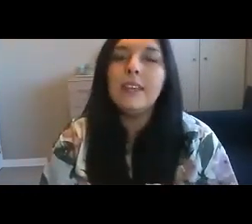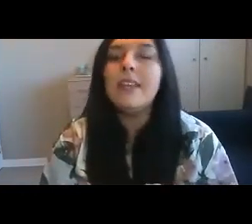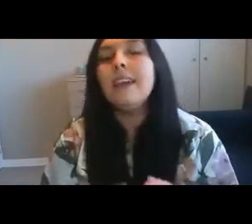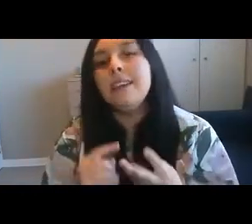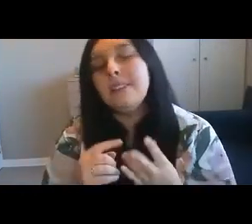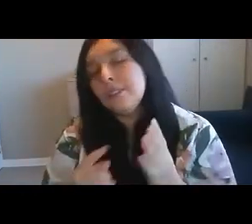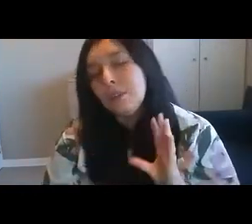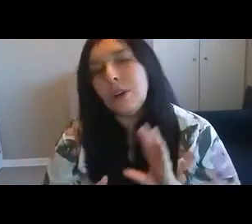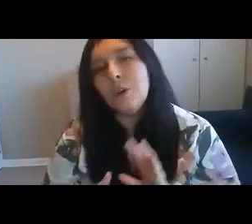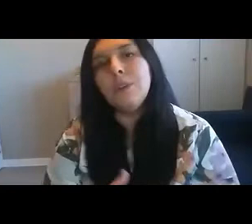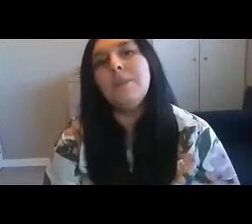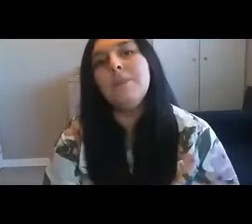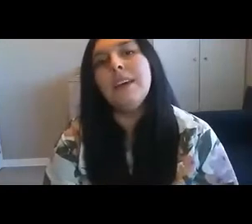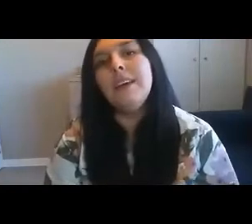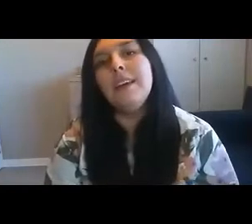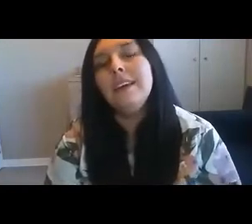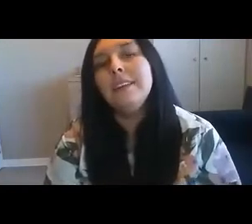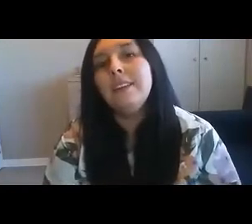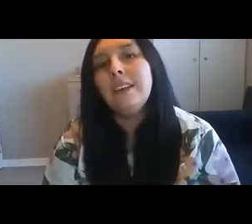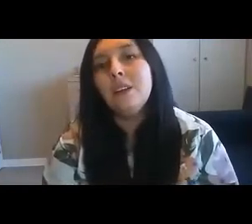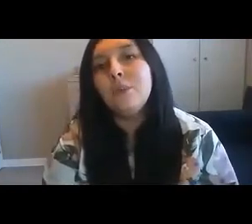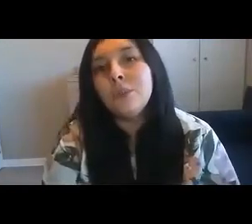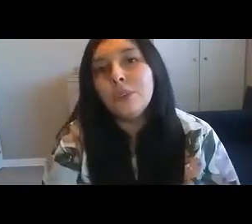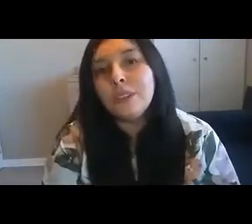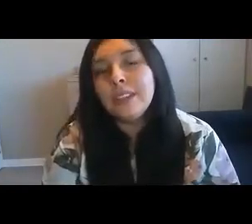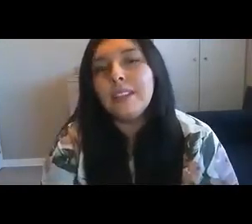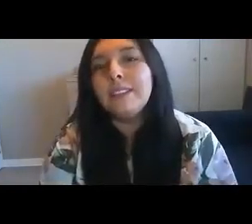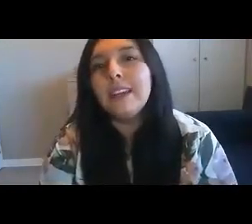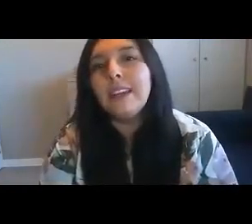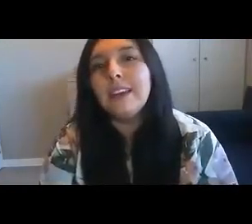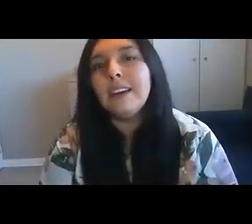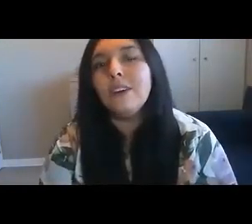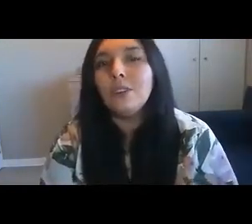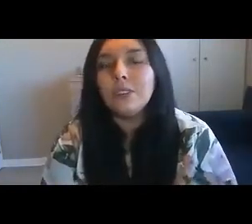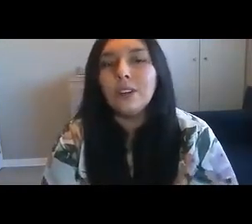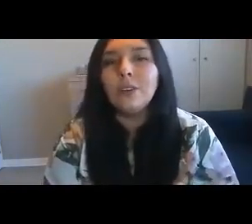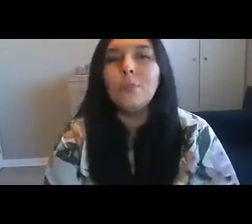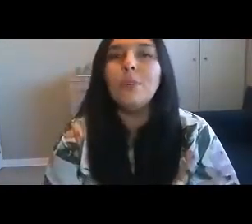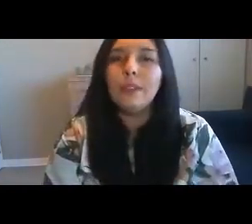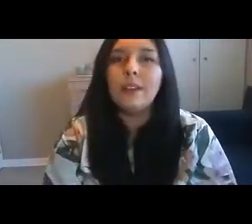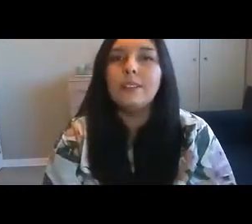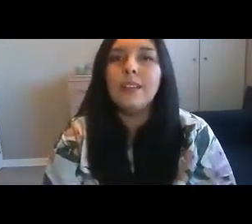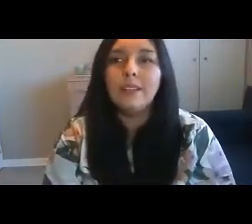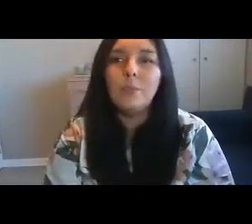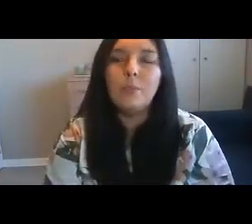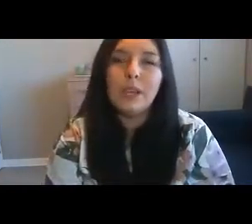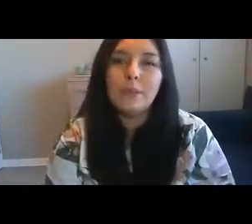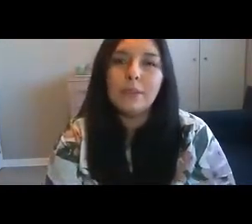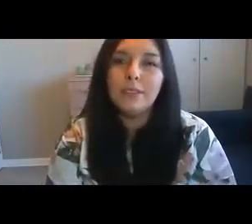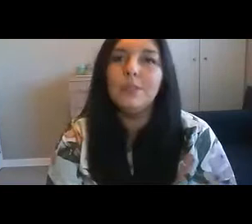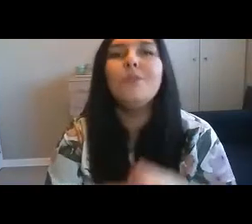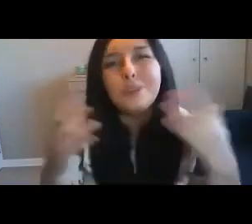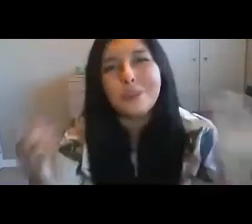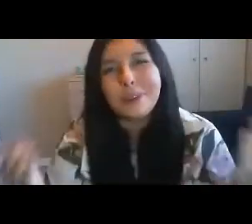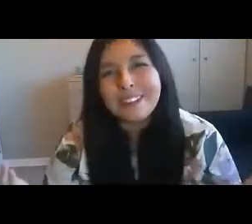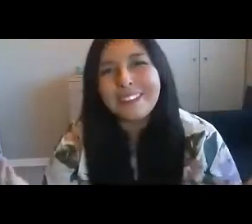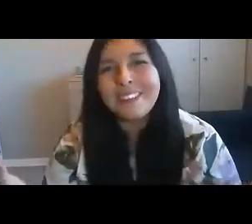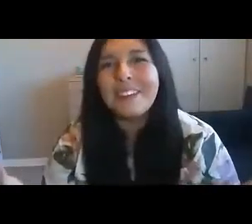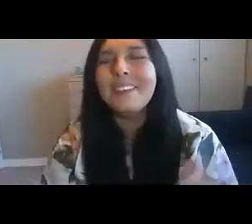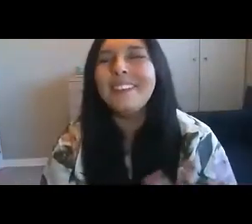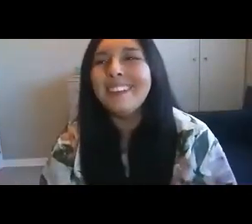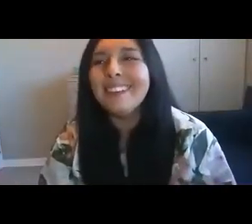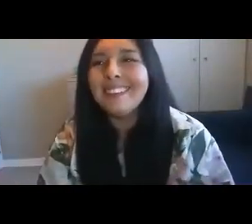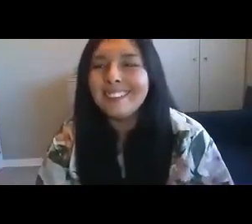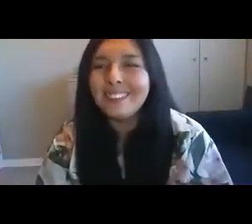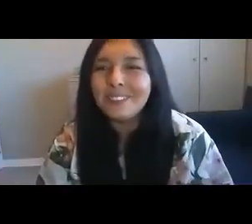lengua de diseños, y así otros ajustes más que si alguno de ustedes deseara conocerlos, pueden acercarse al programa, ¿cierto? Virtualmente,